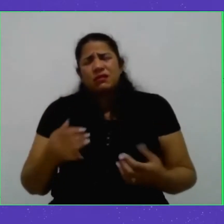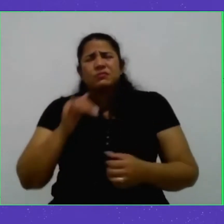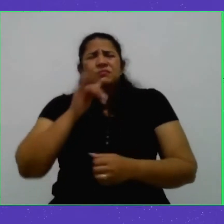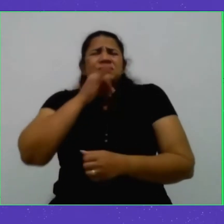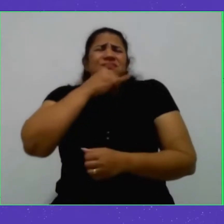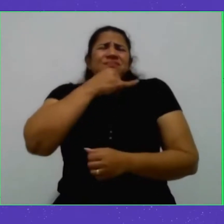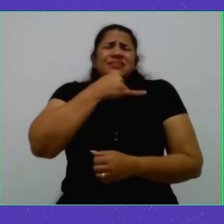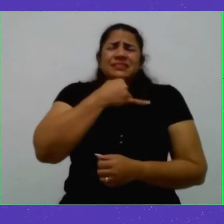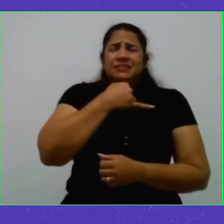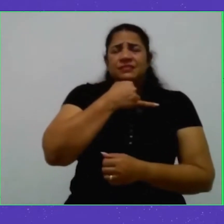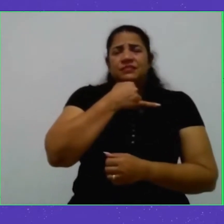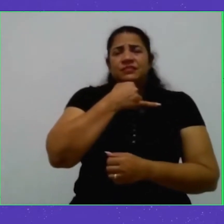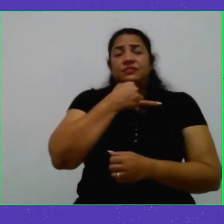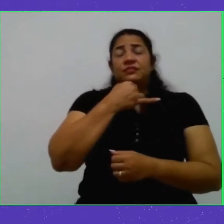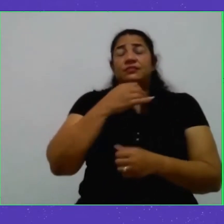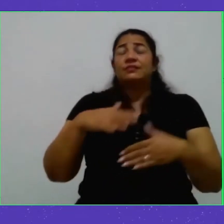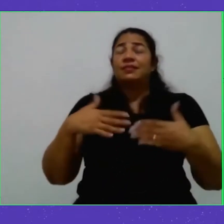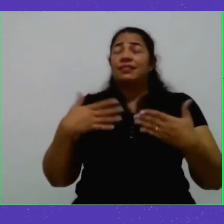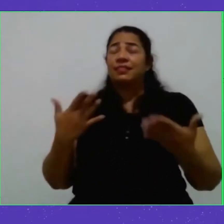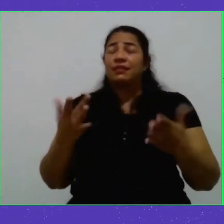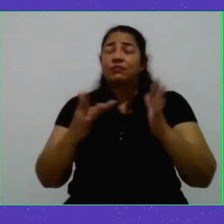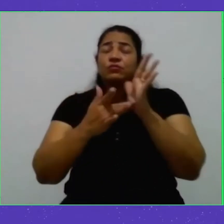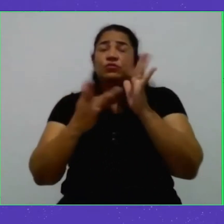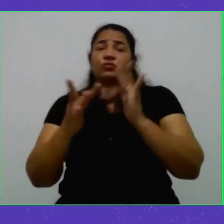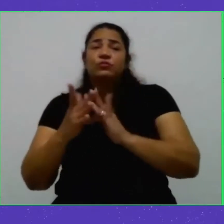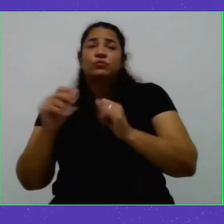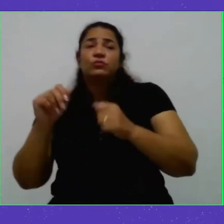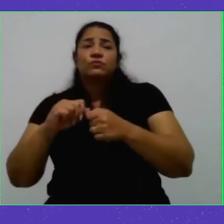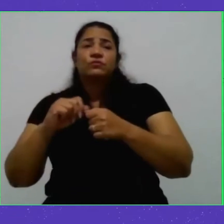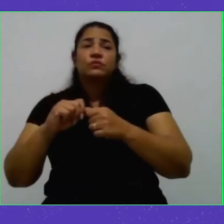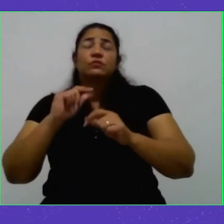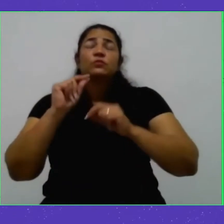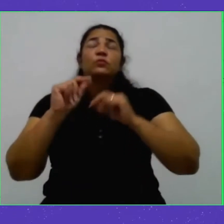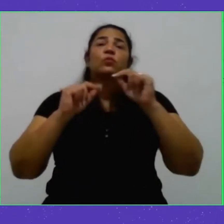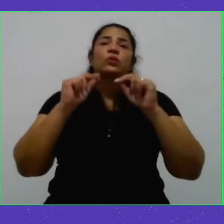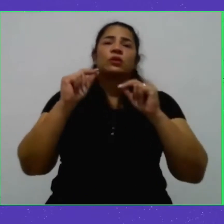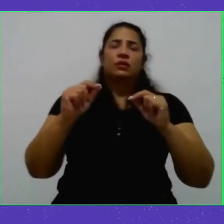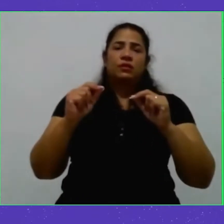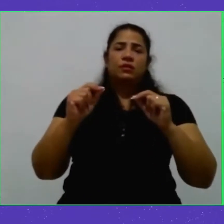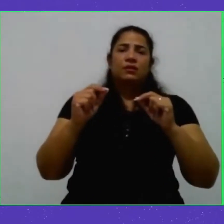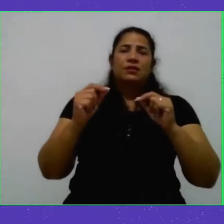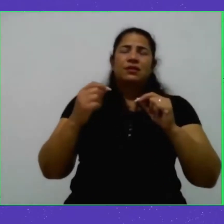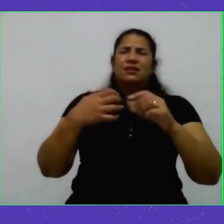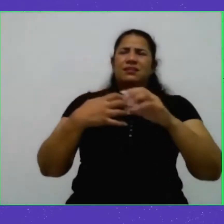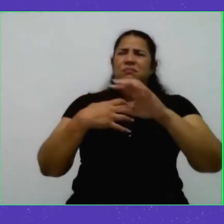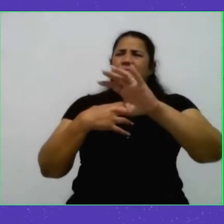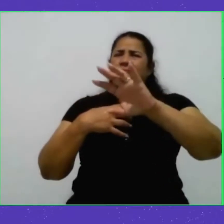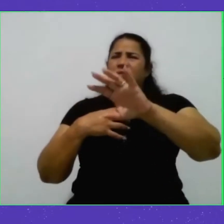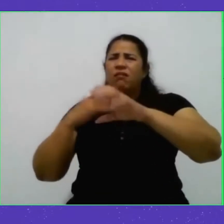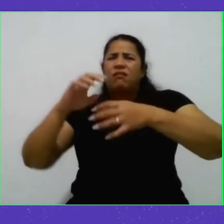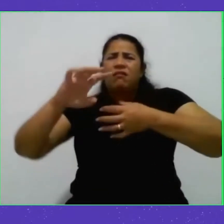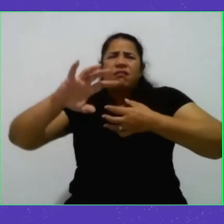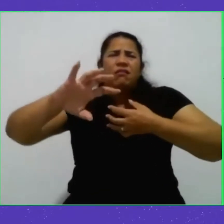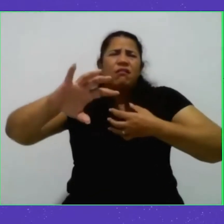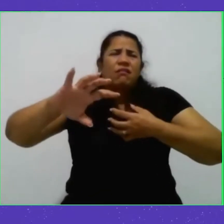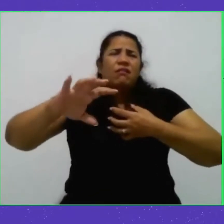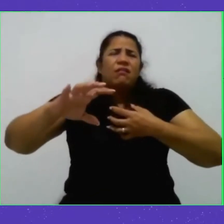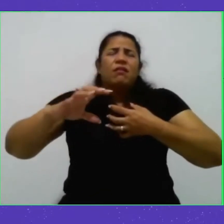daquelas multidões. Eu não sei se é esse o sentimento que está no nosso